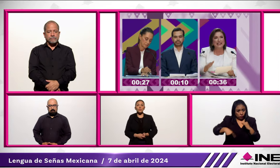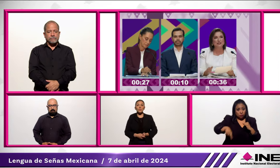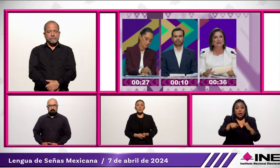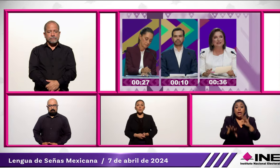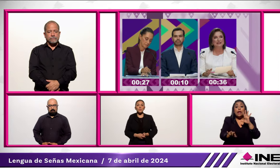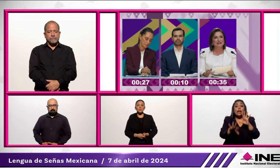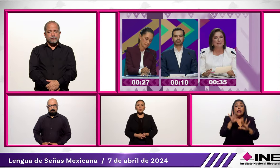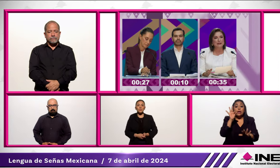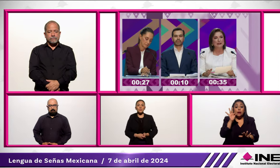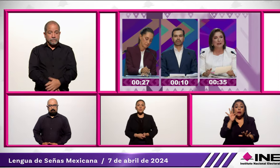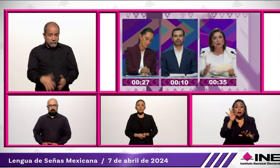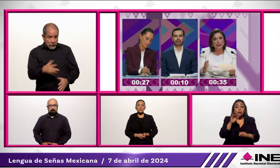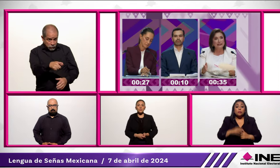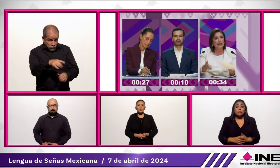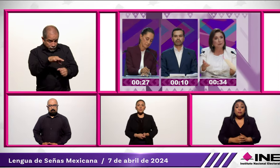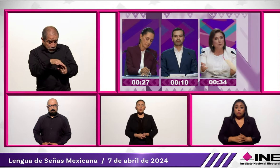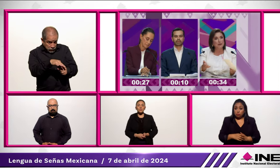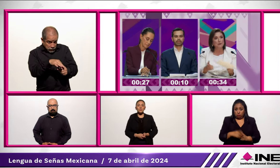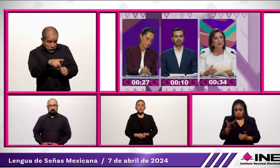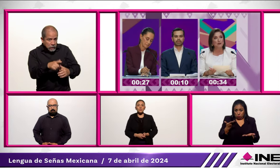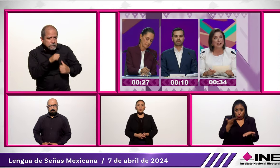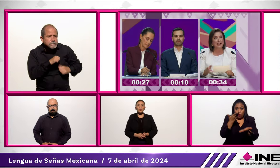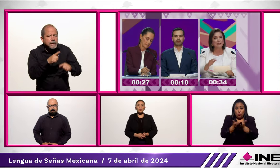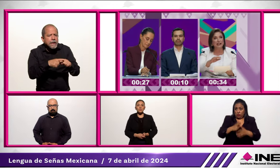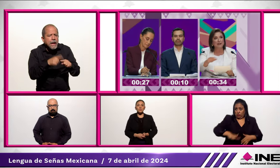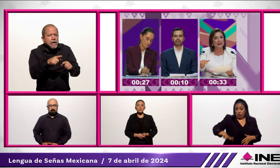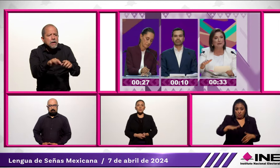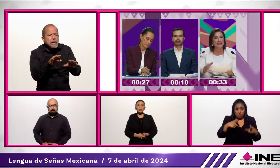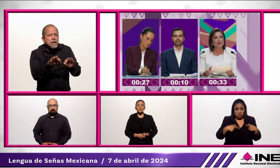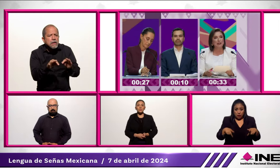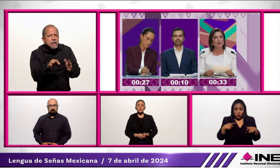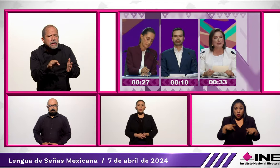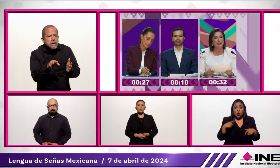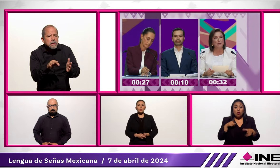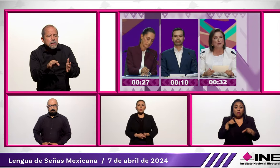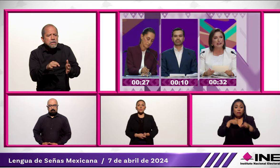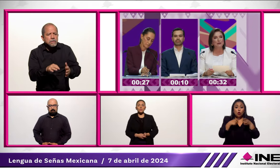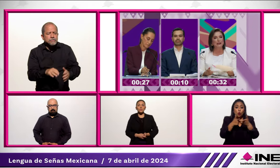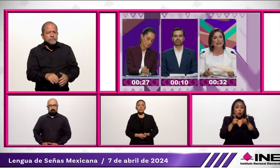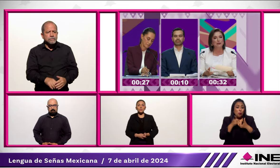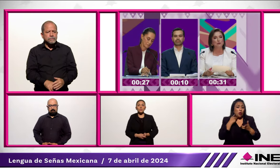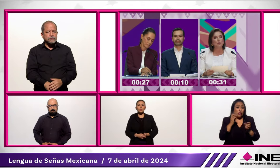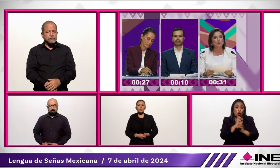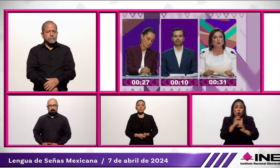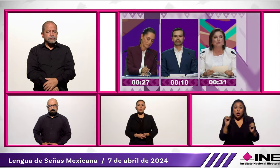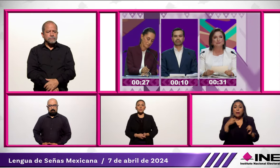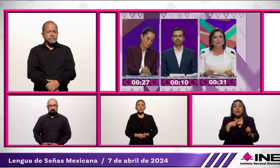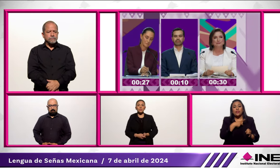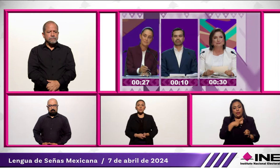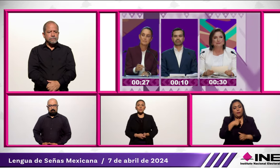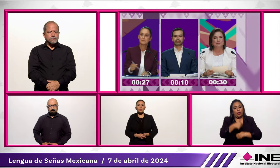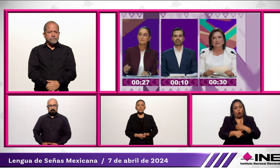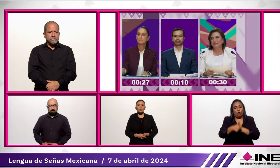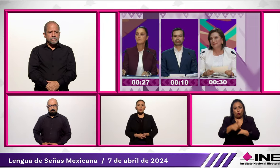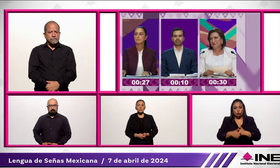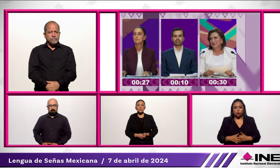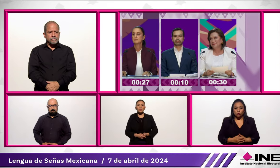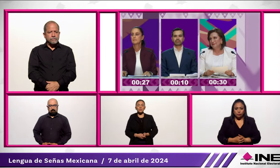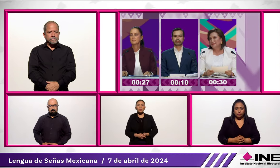sean elegidos. ¿Votados por quién? Que sean propuestos por los ciudadanos y que no hayan militado en ningún partido político mediante un concurso.